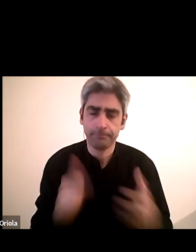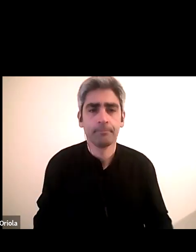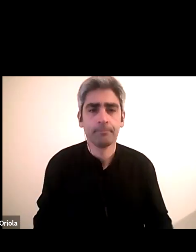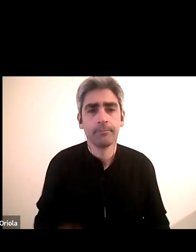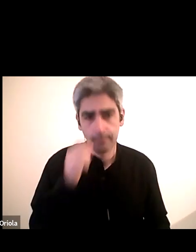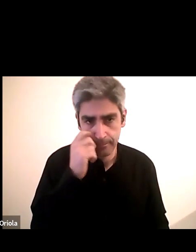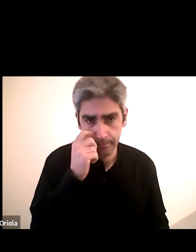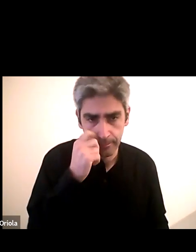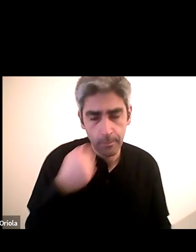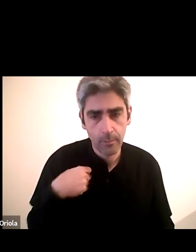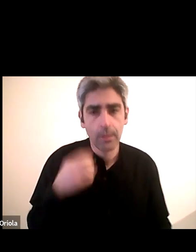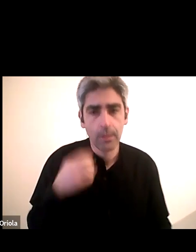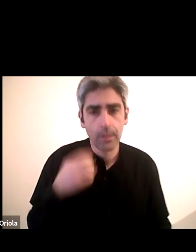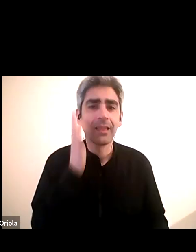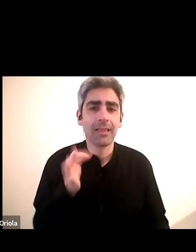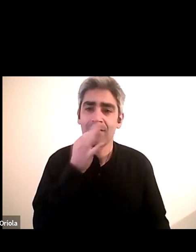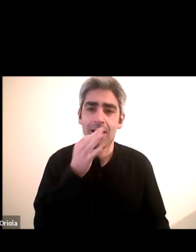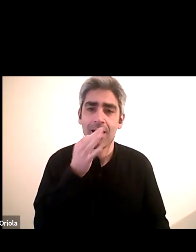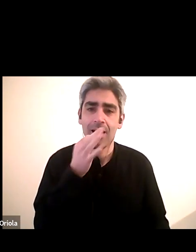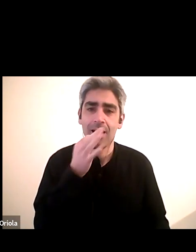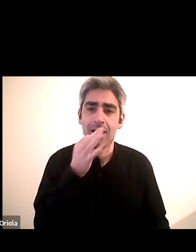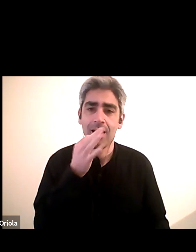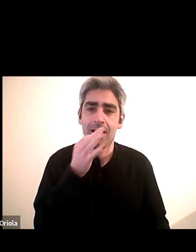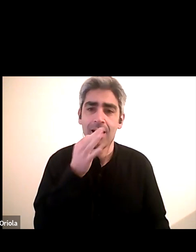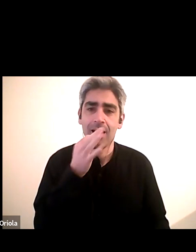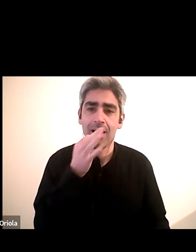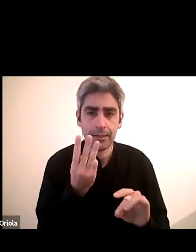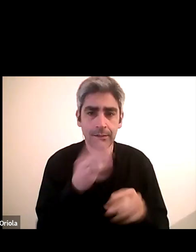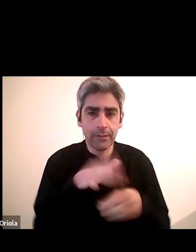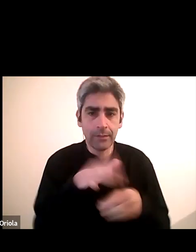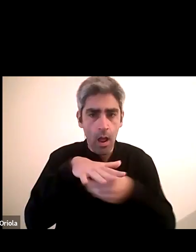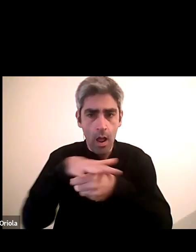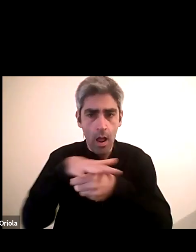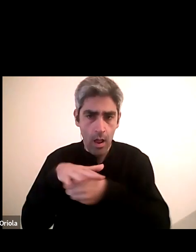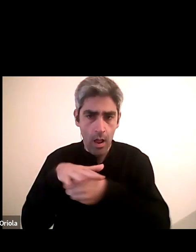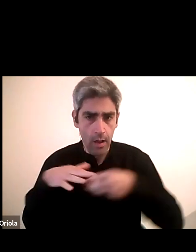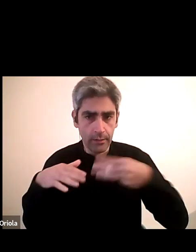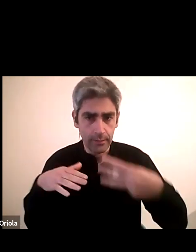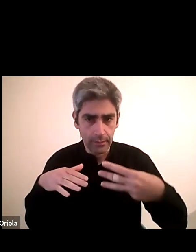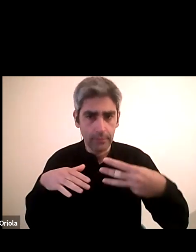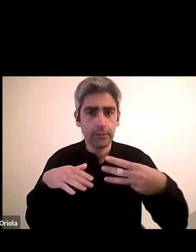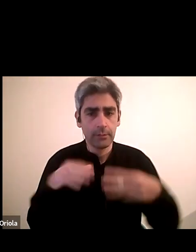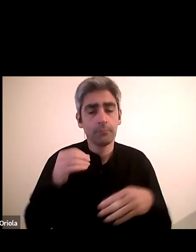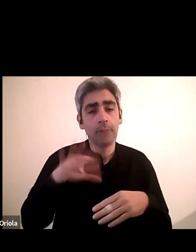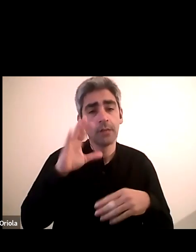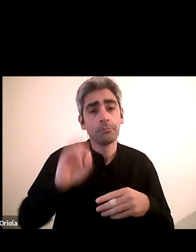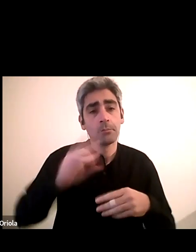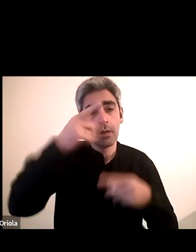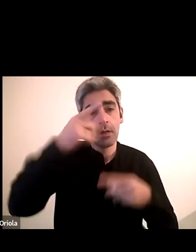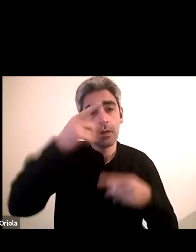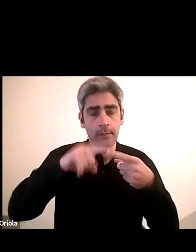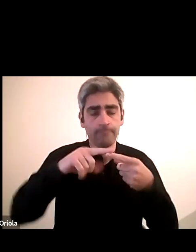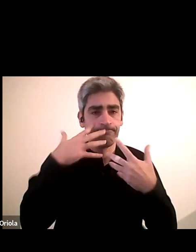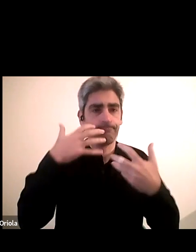vou tentar falar de três áreas, embora me pareça que a primeira área é a mais